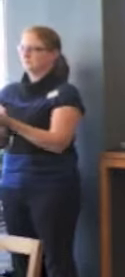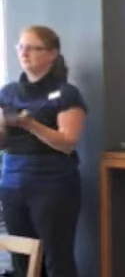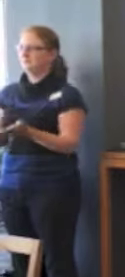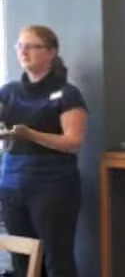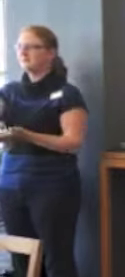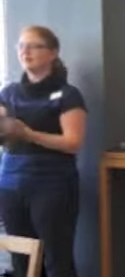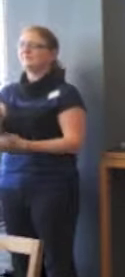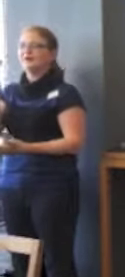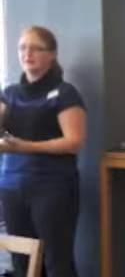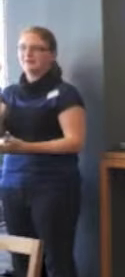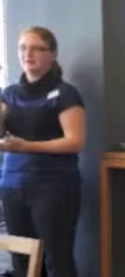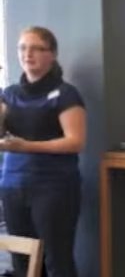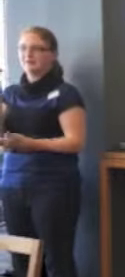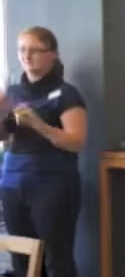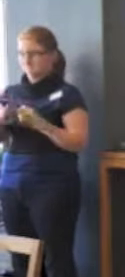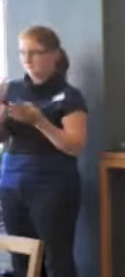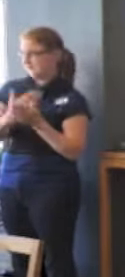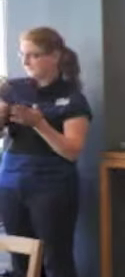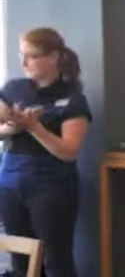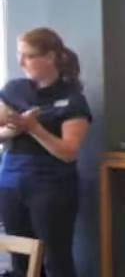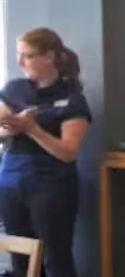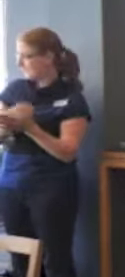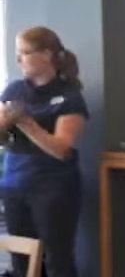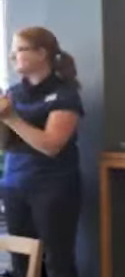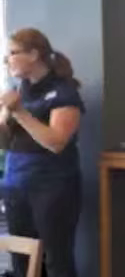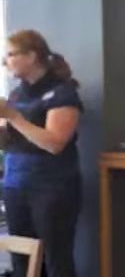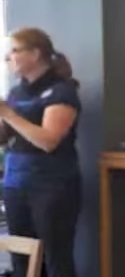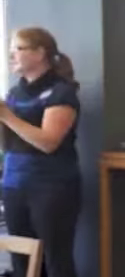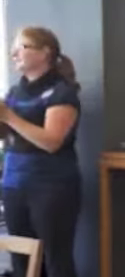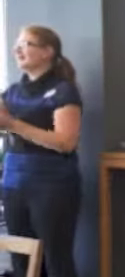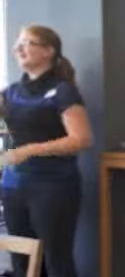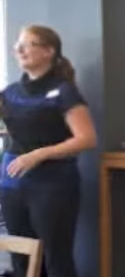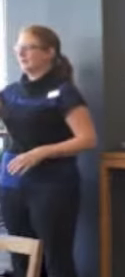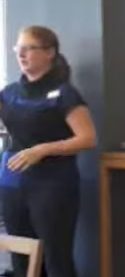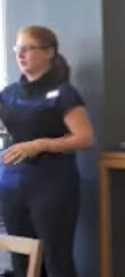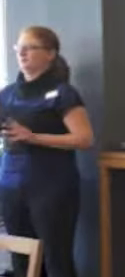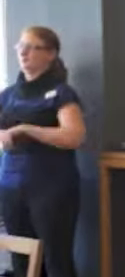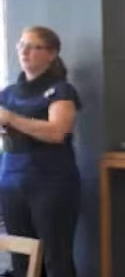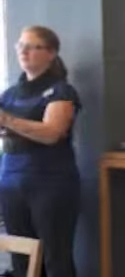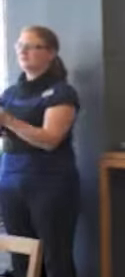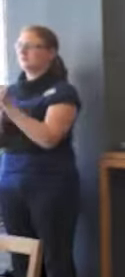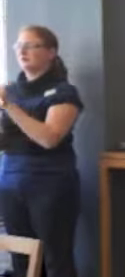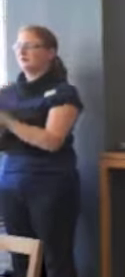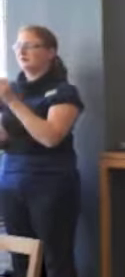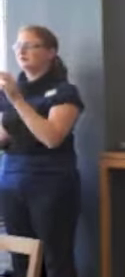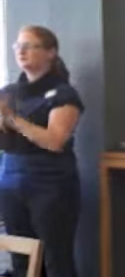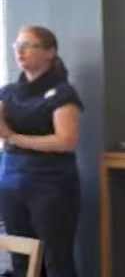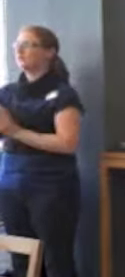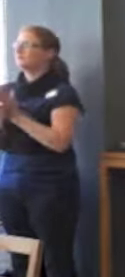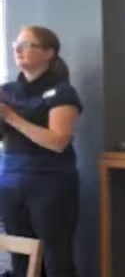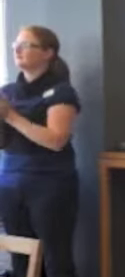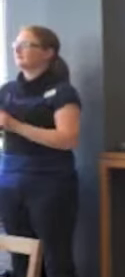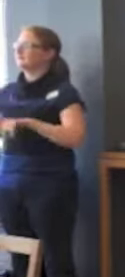mervärde både till nationell, men kanske framförallt regional utvecklingspolitik, och skapa förutsättningar